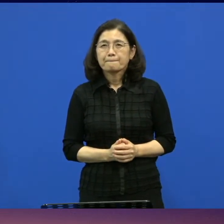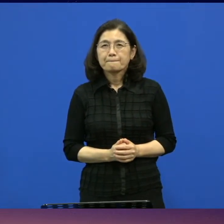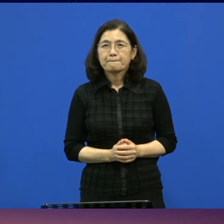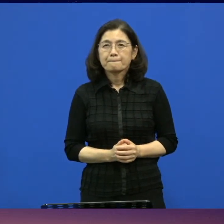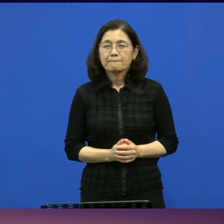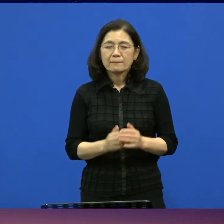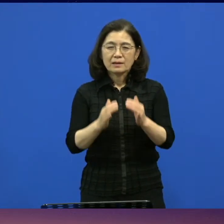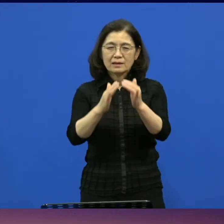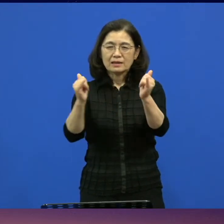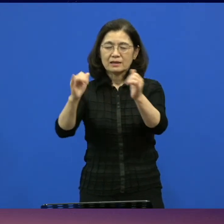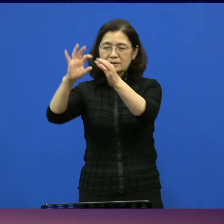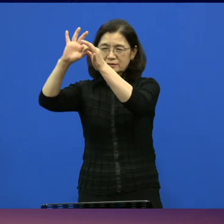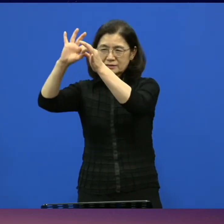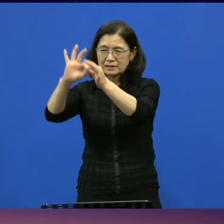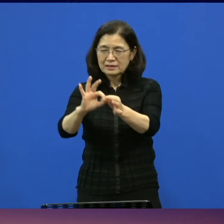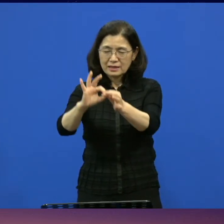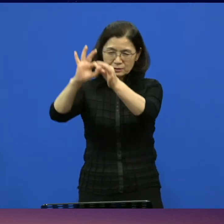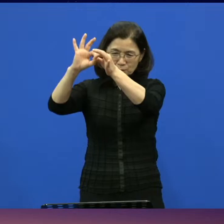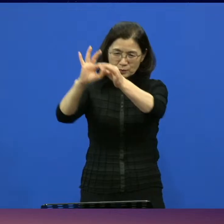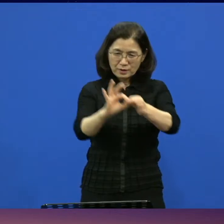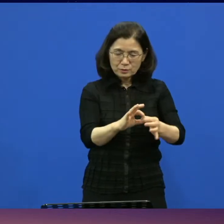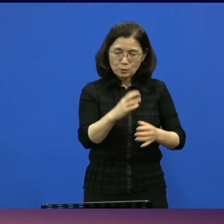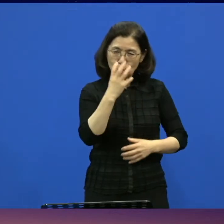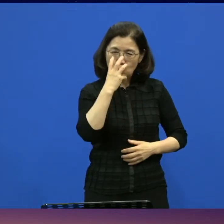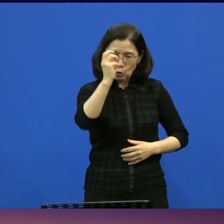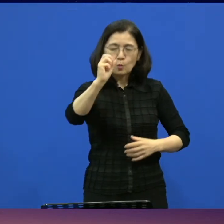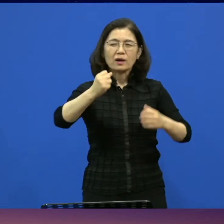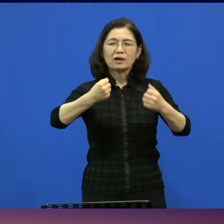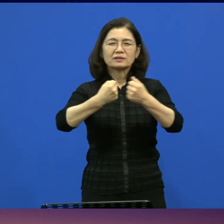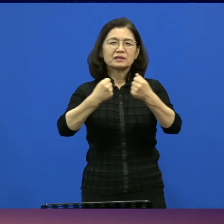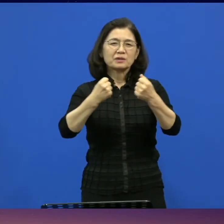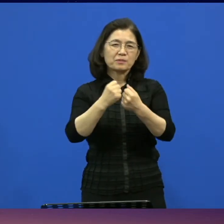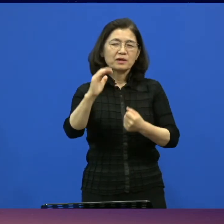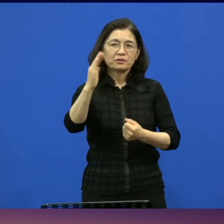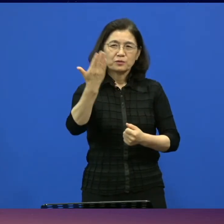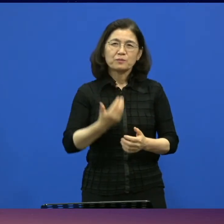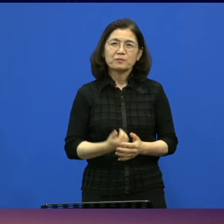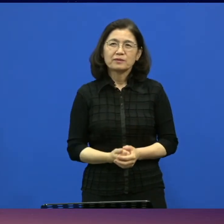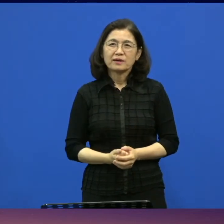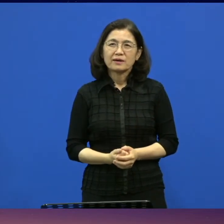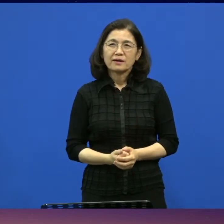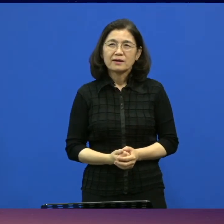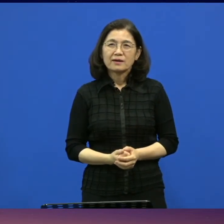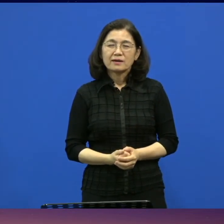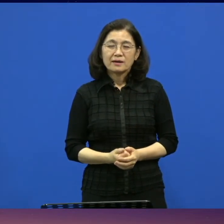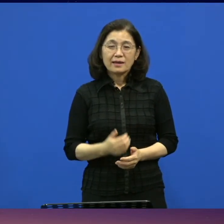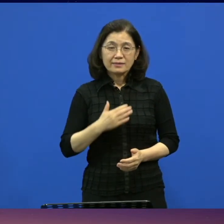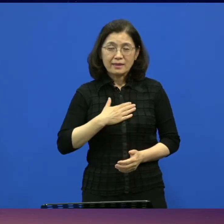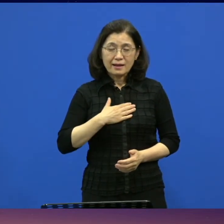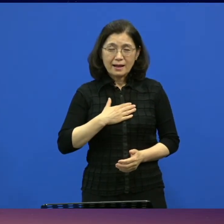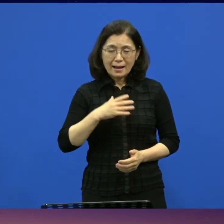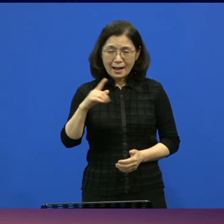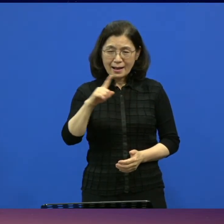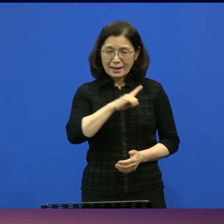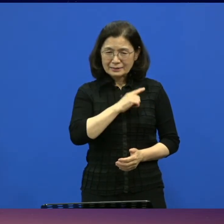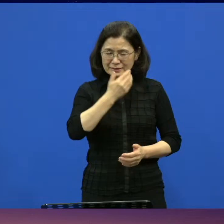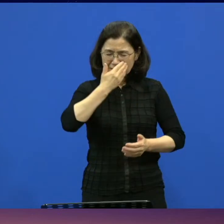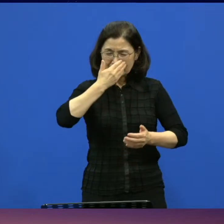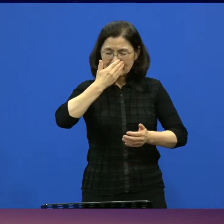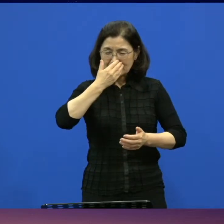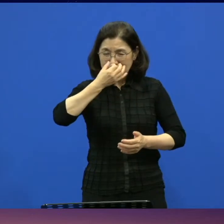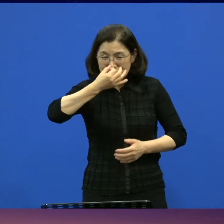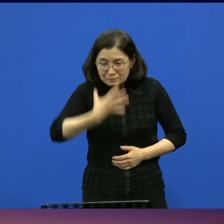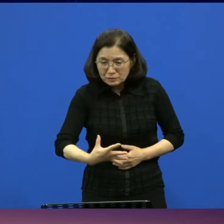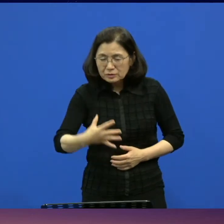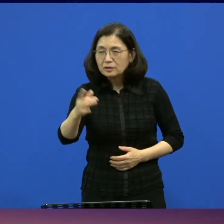인간은 끊임없이 그것과 싸우는 거예요. 사람이, 여러분, 우리에게 가장 힘든 게 뭐예요? 낮아짐이에요. 낮아짐.